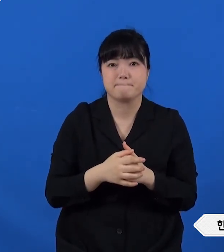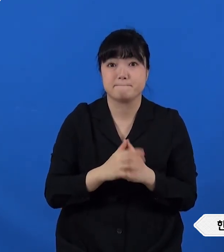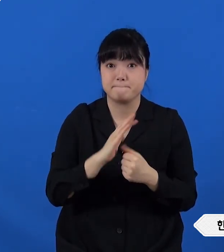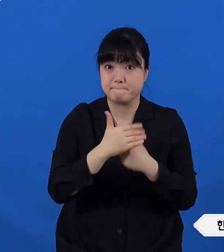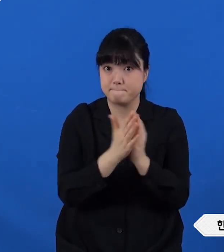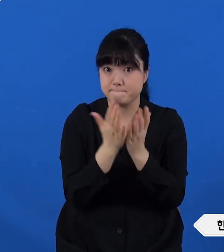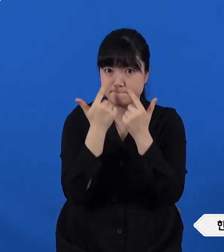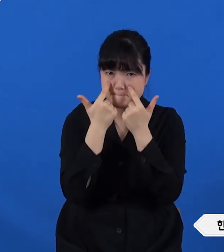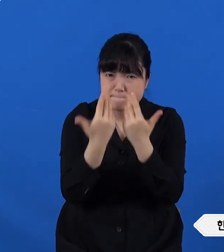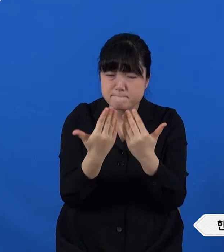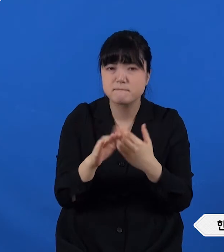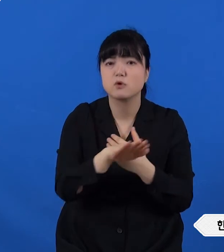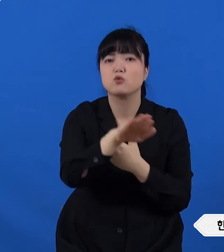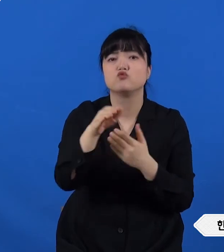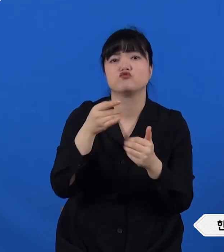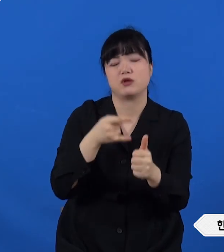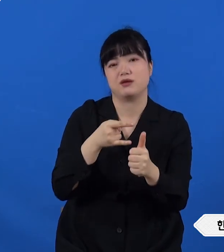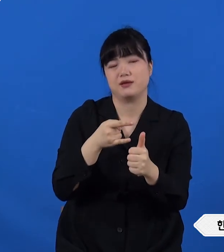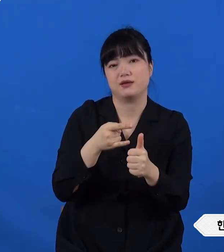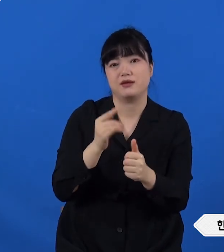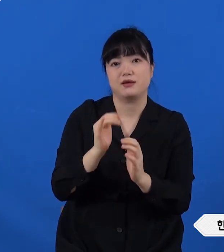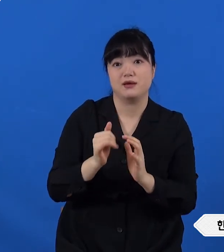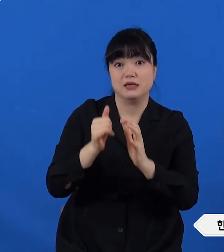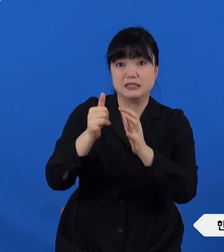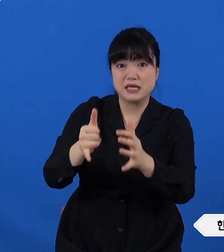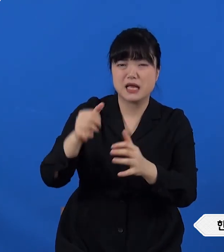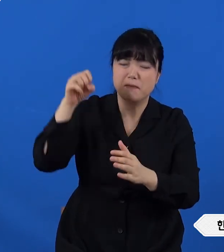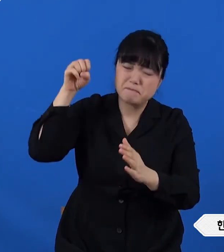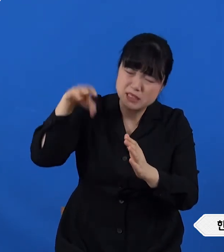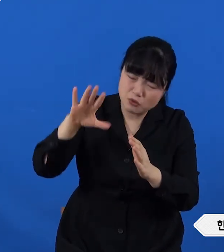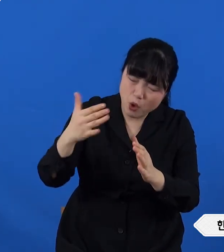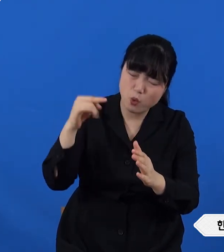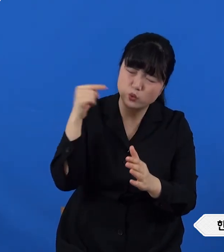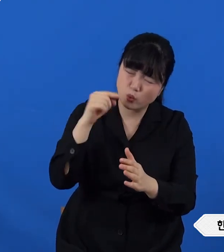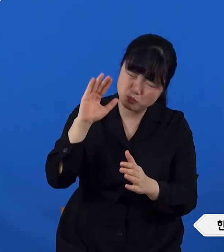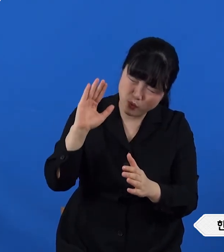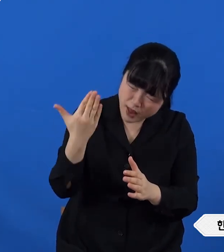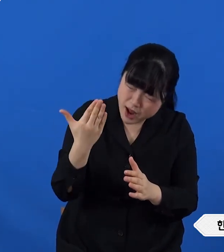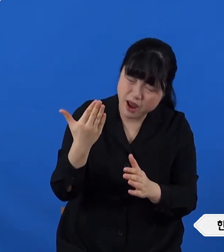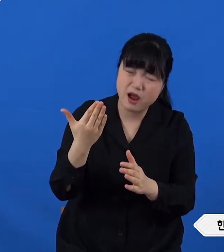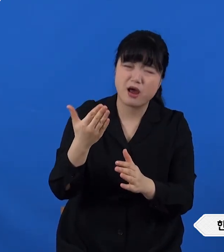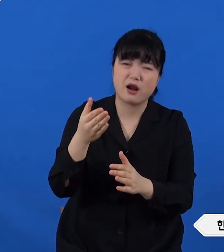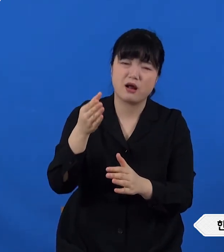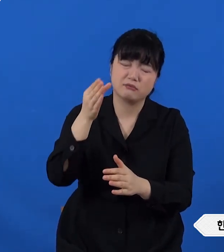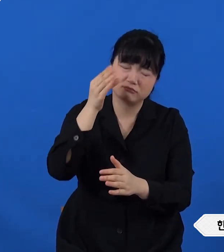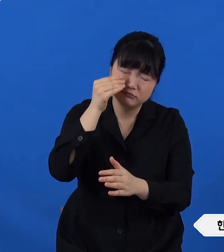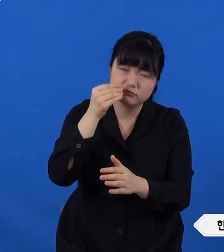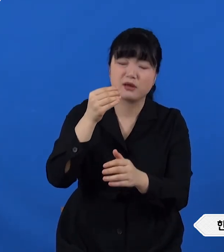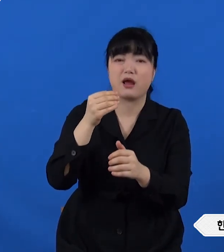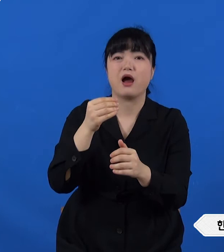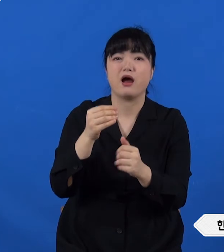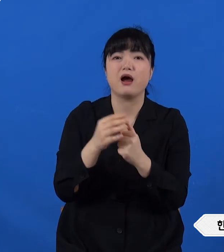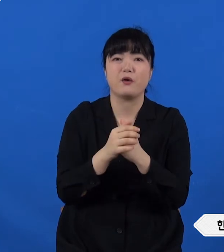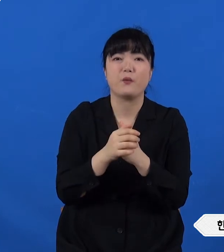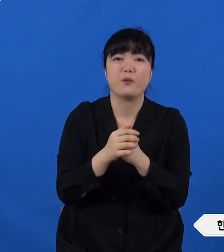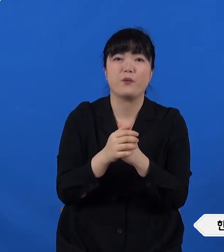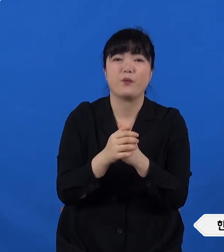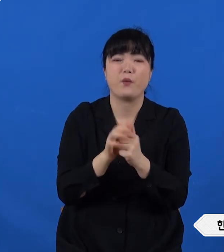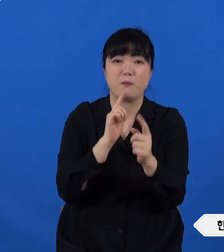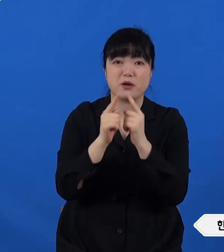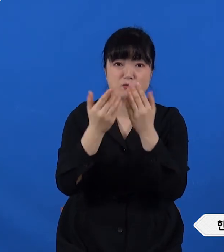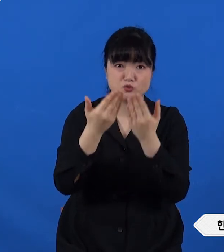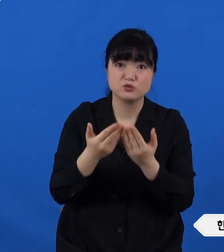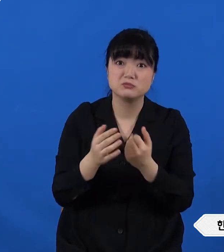성경은 분명히 우리를 향해서 세상에 빛이 되고 소금이 되라, 그렇게 분명히 말씀하셨습니다. 그런데